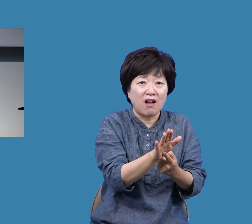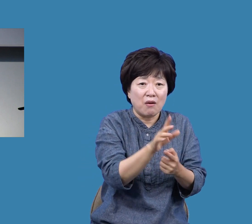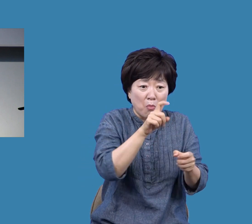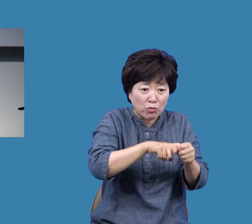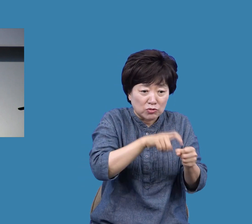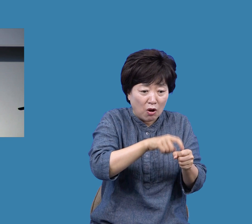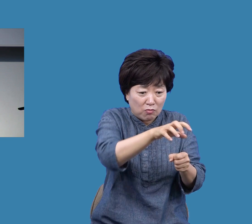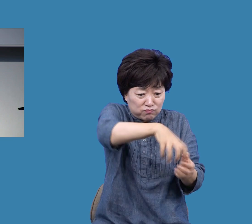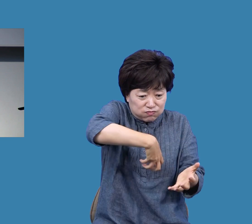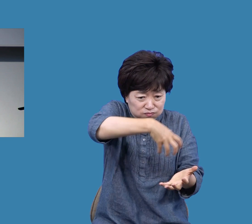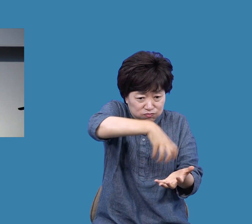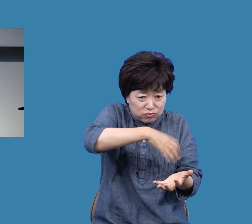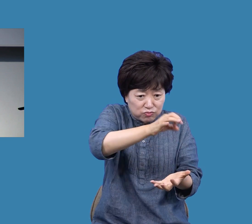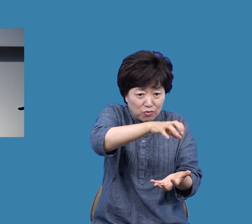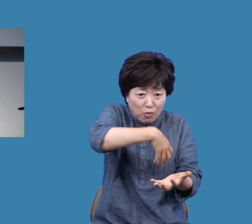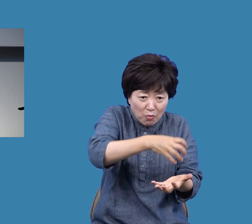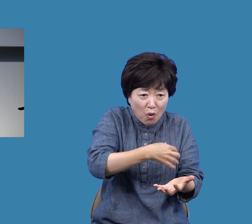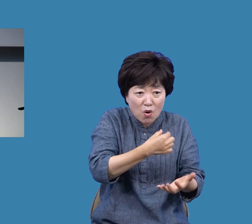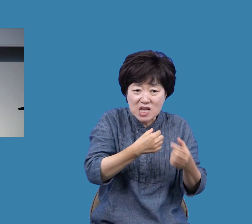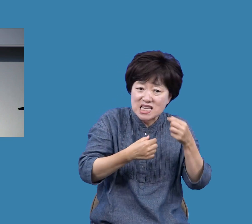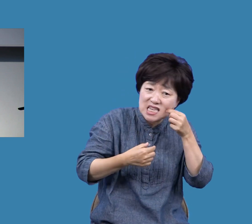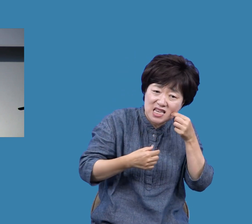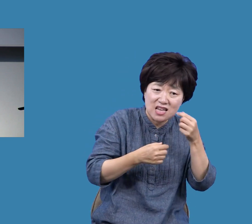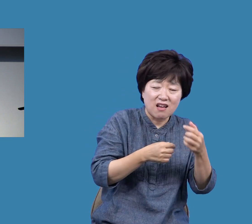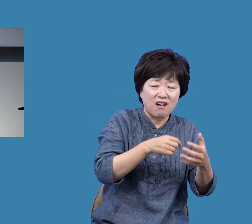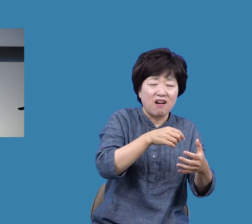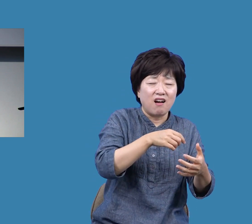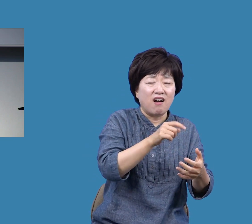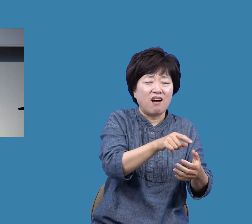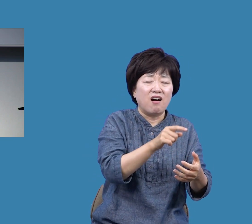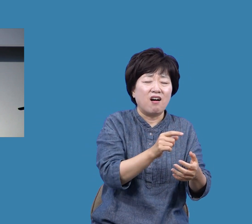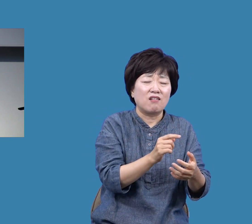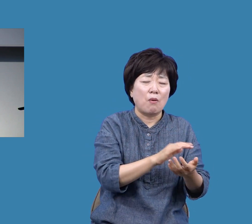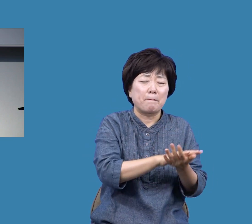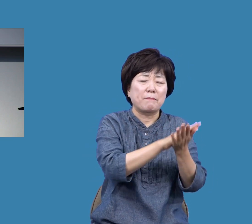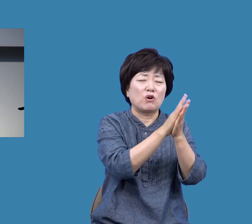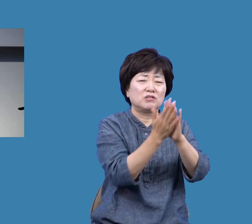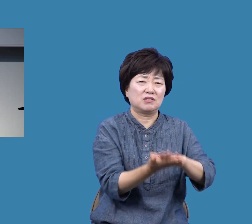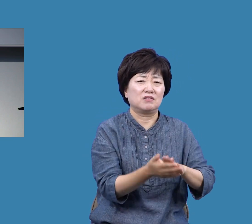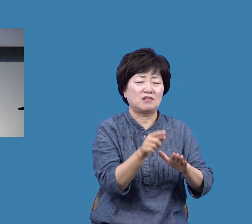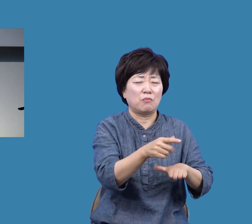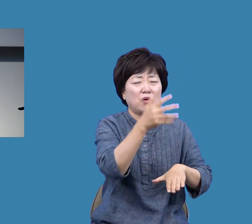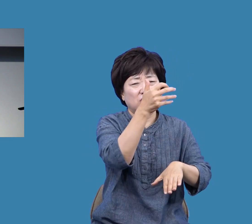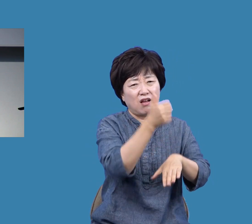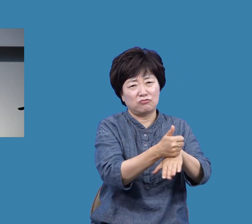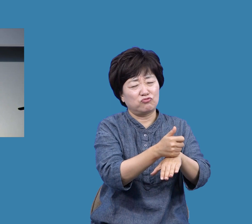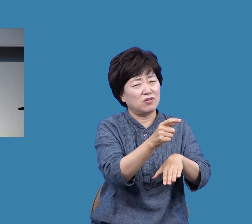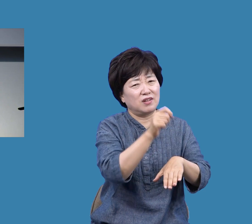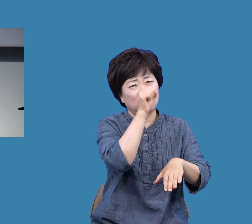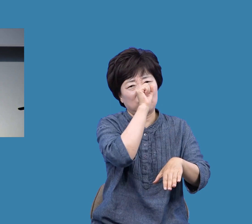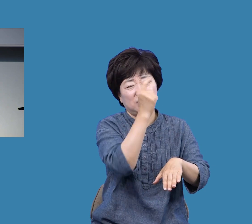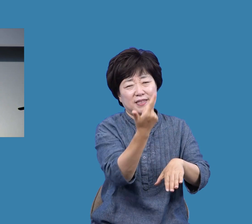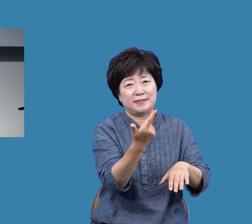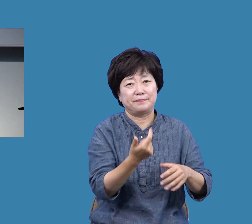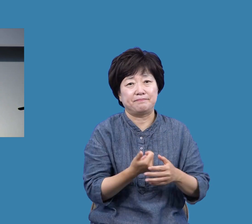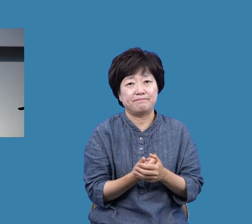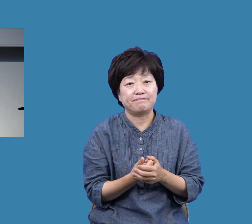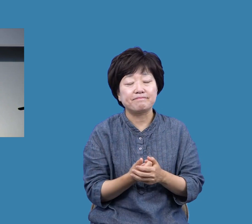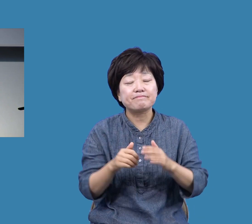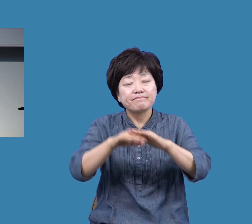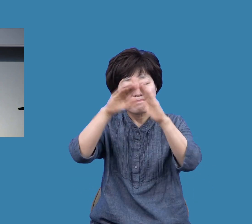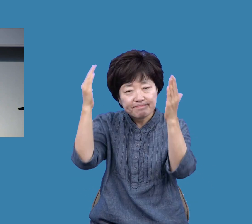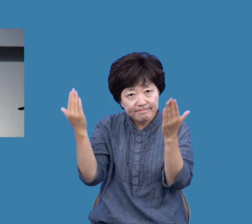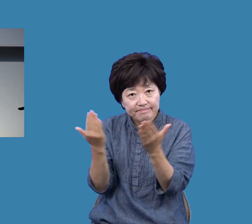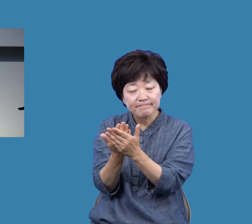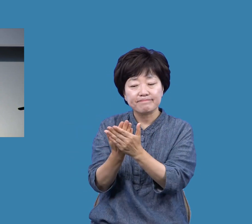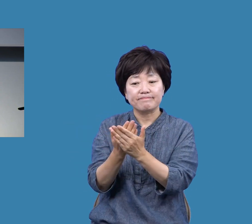하나님의 사랑으로부터 흘러나와야 돼요. 모든 영적인 행동의 근원은 그것이 기도가 됐던 은사가 됐던 뭐가 됐든지 간에 모든